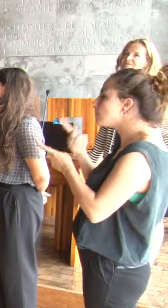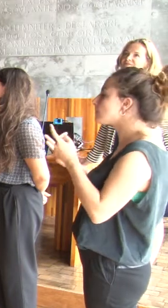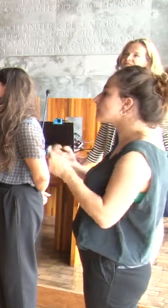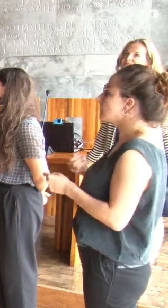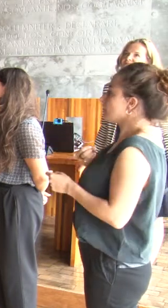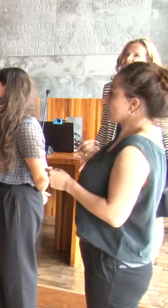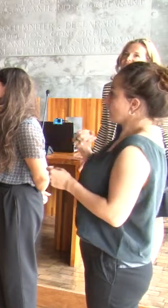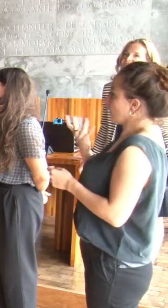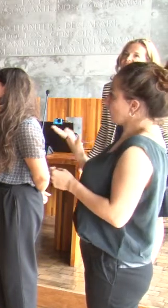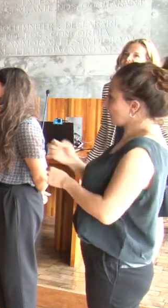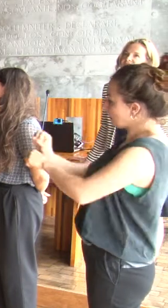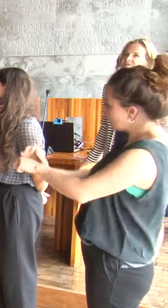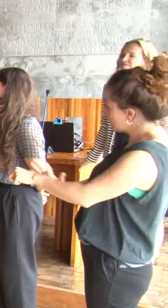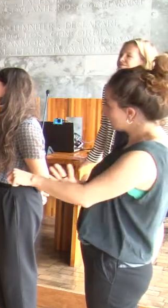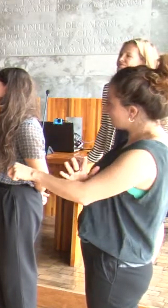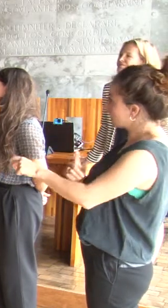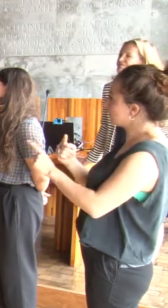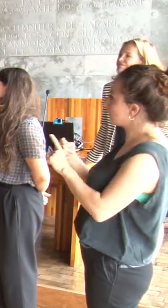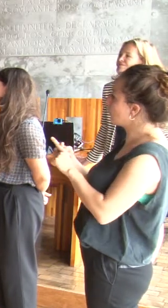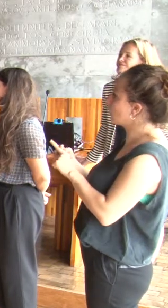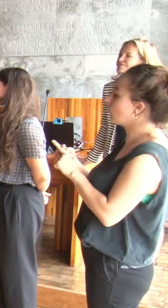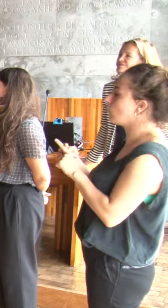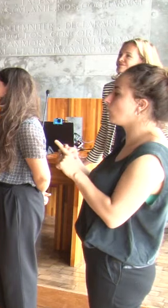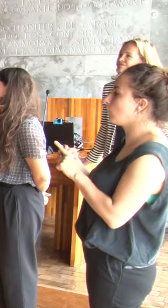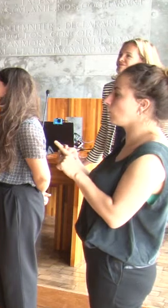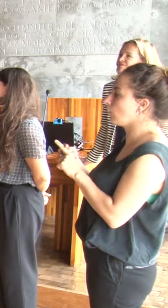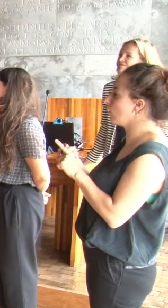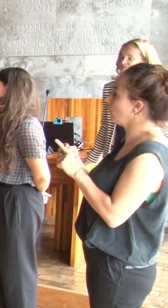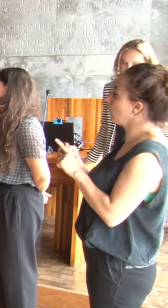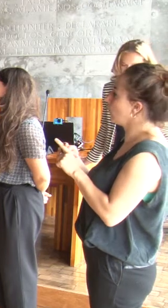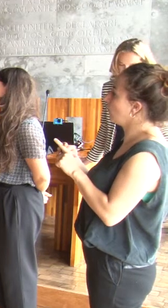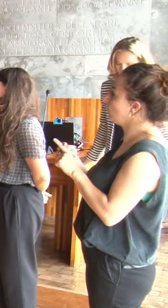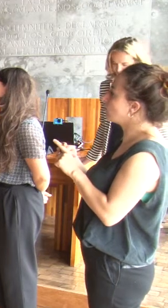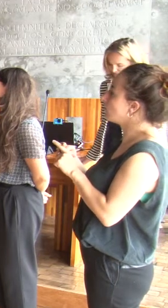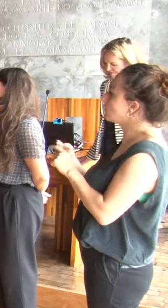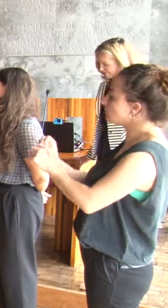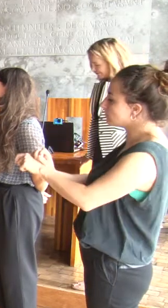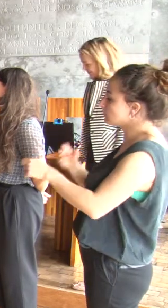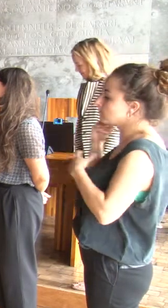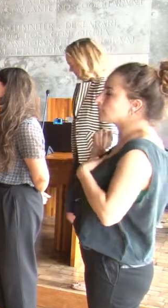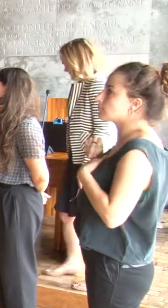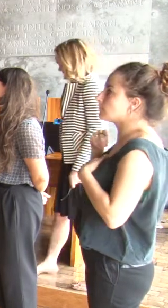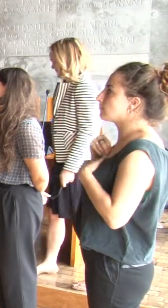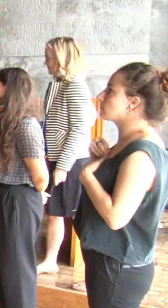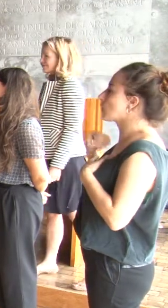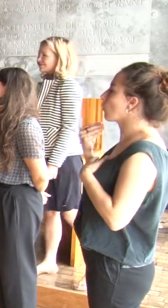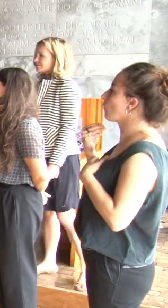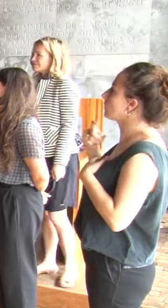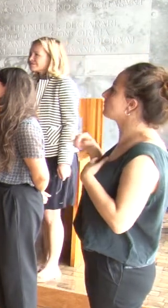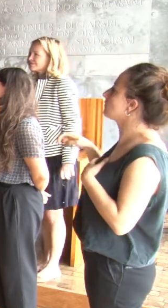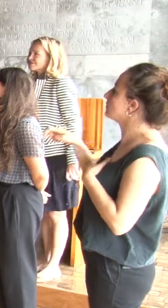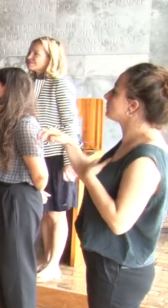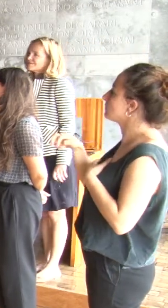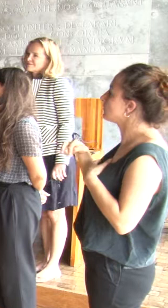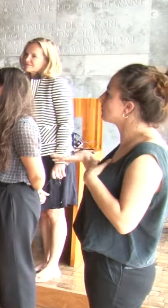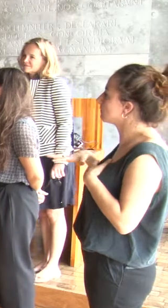loro sensazioni o quello che appunto hanno percepito nel girare